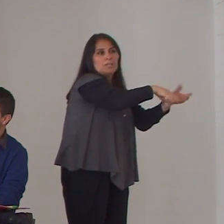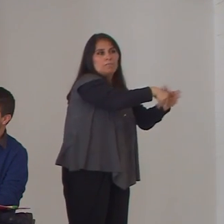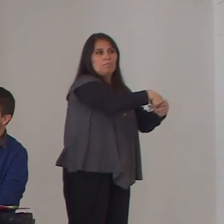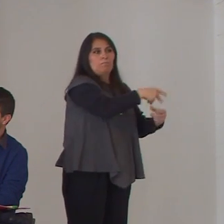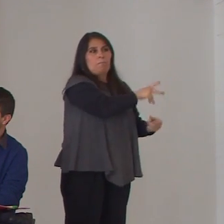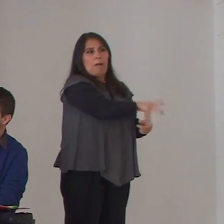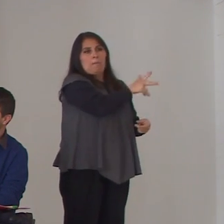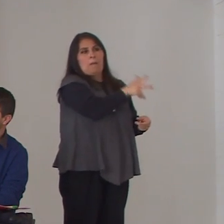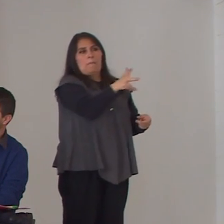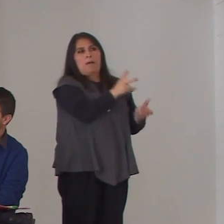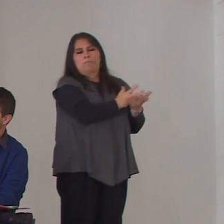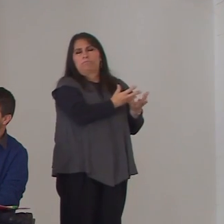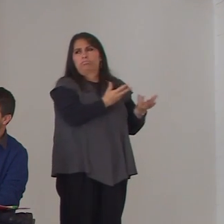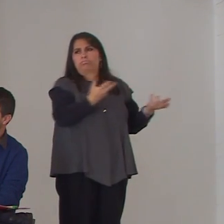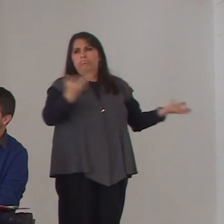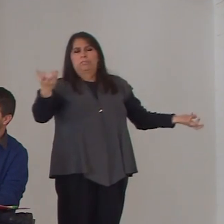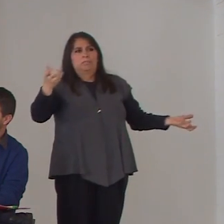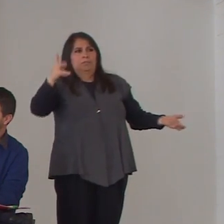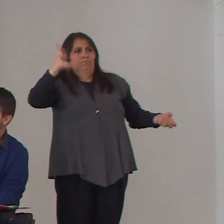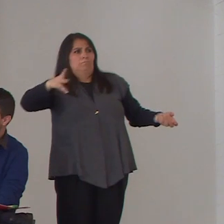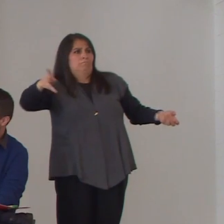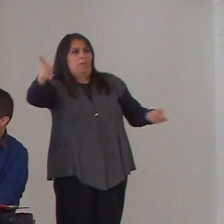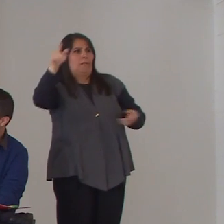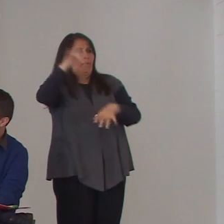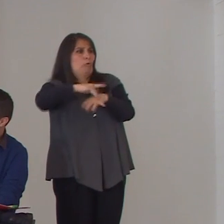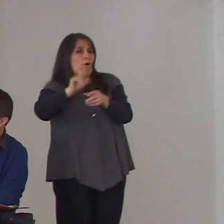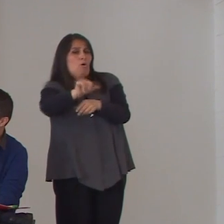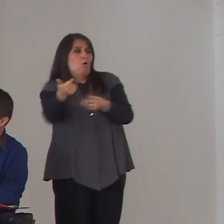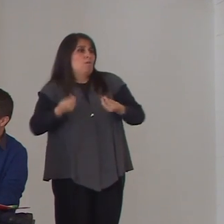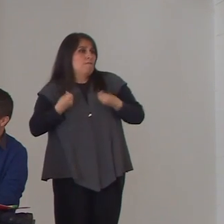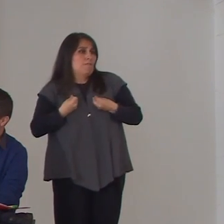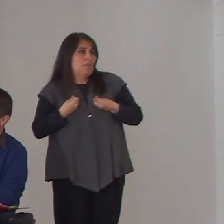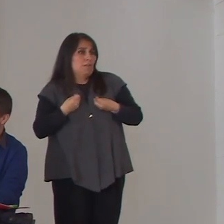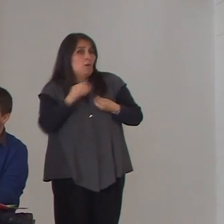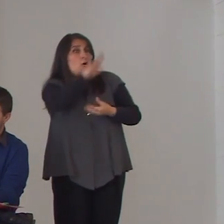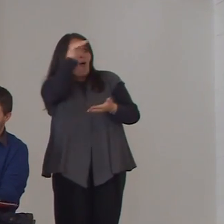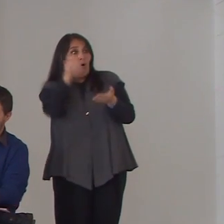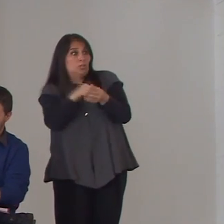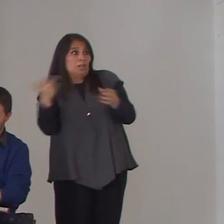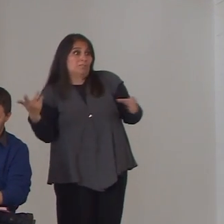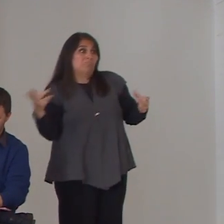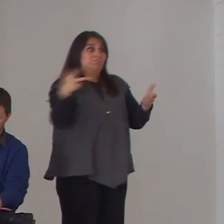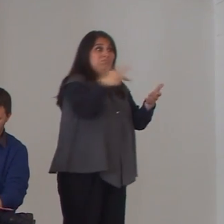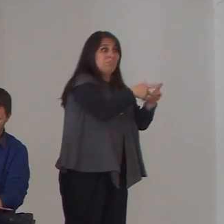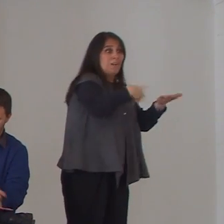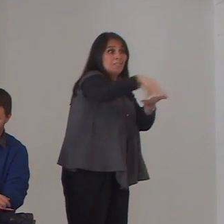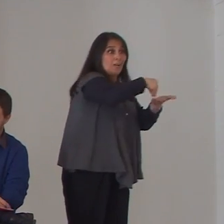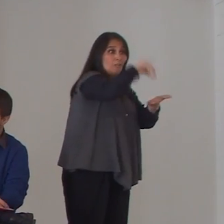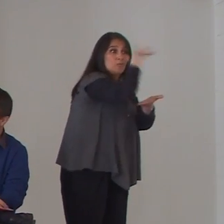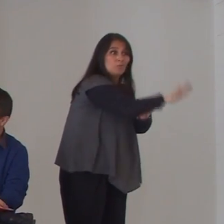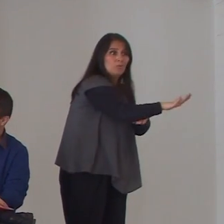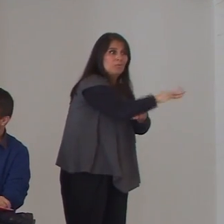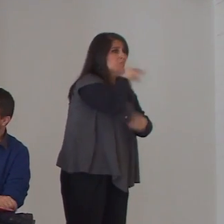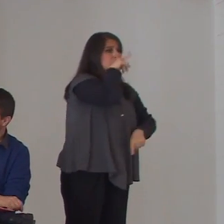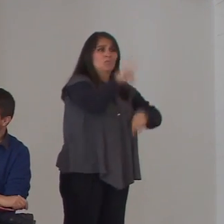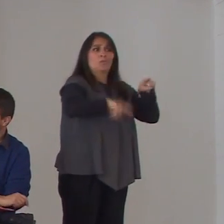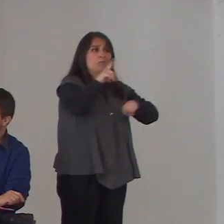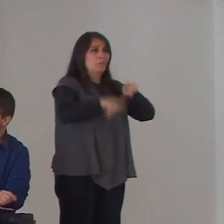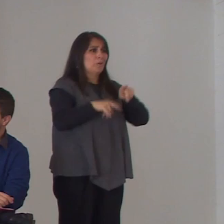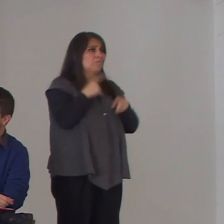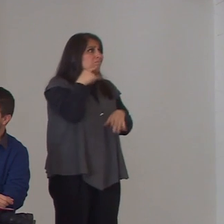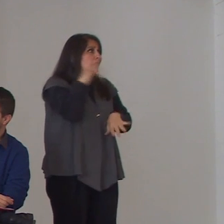violencia, de exclusión, de minería o en una gran escala, todo lo que ha condicionado a que nuestros niños estén en las grandes